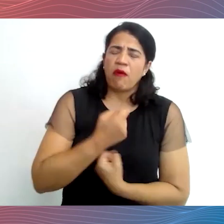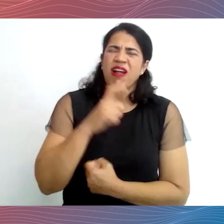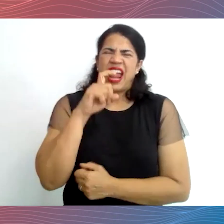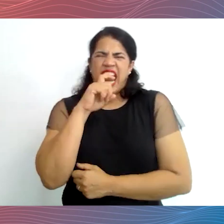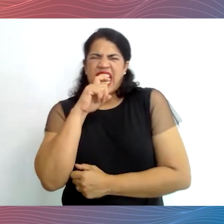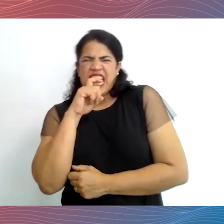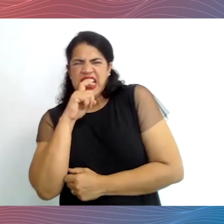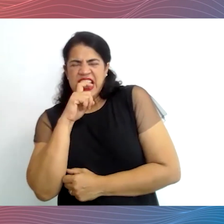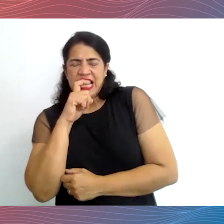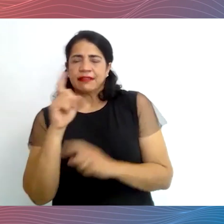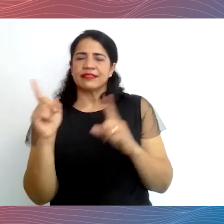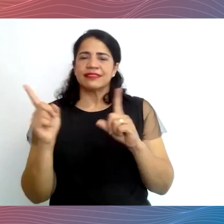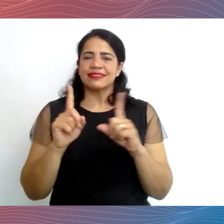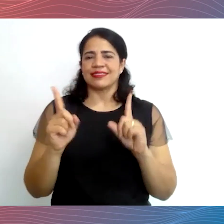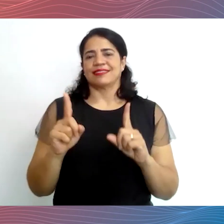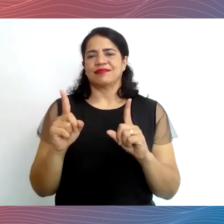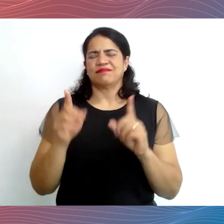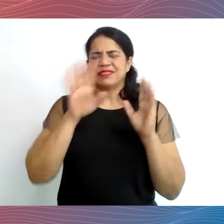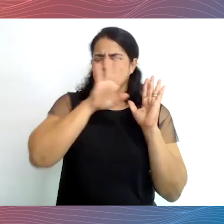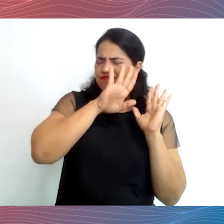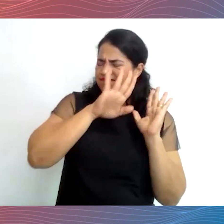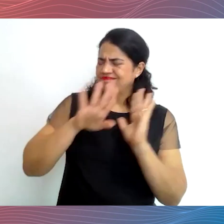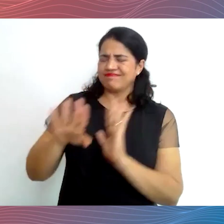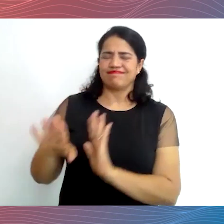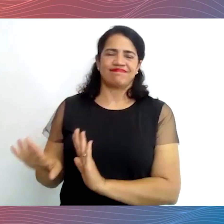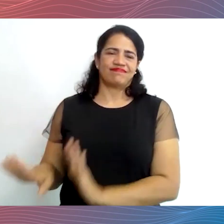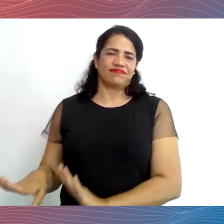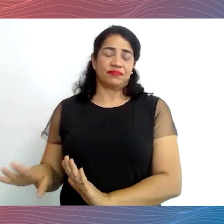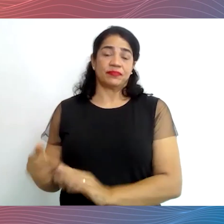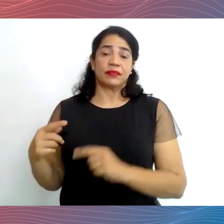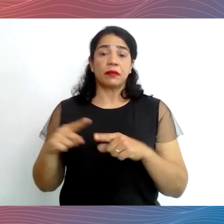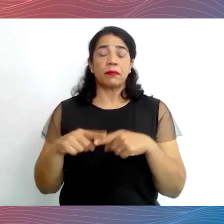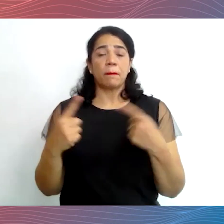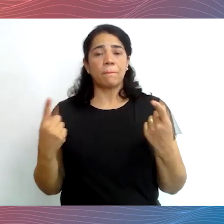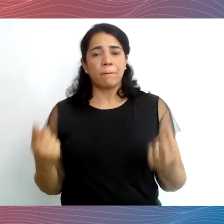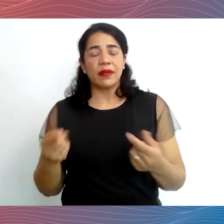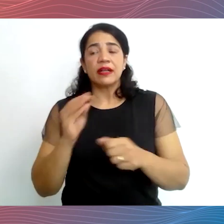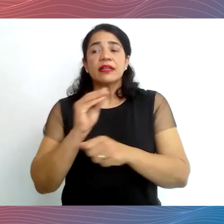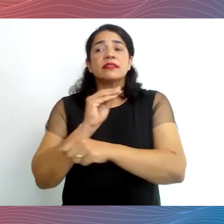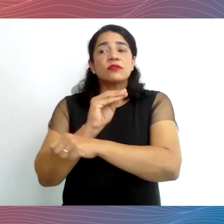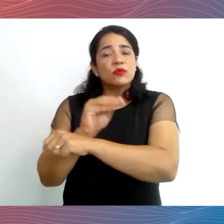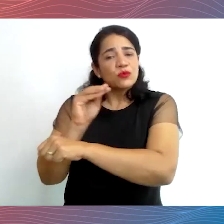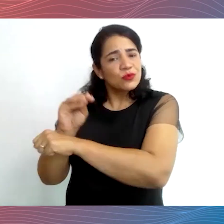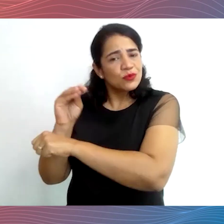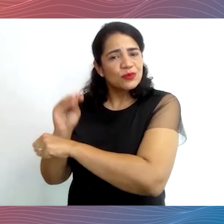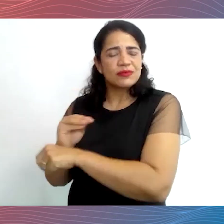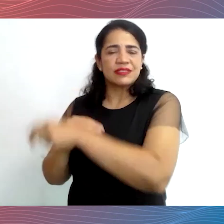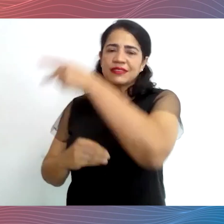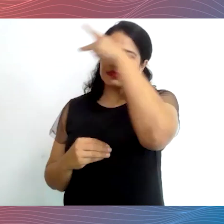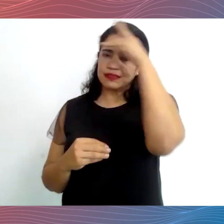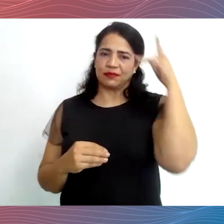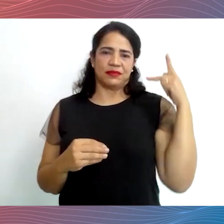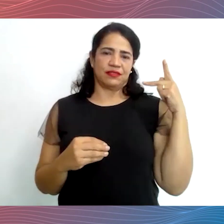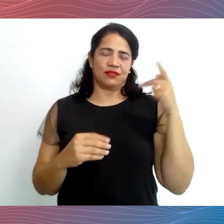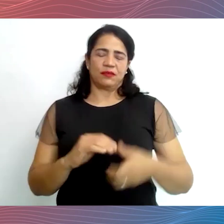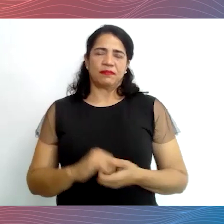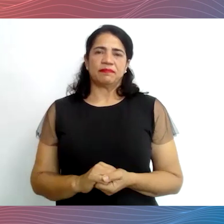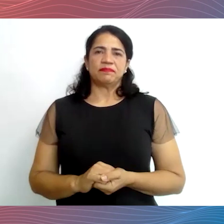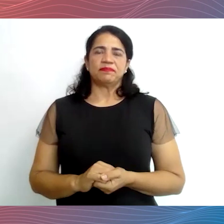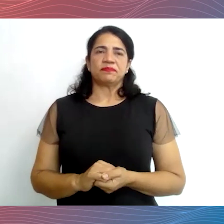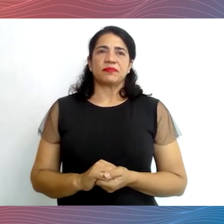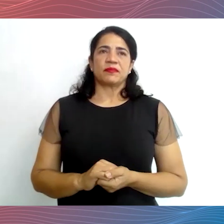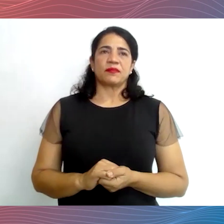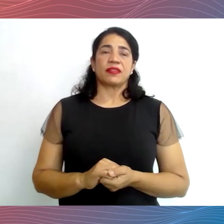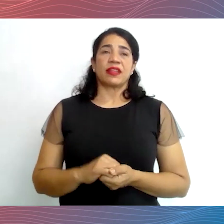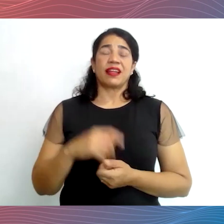e ainda para acudir ao necessitado. Estou falando do 28. Da nossa boca não sai mais, irmão, nenhuma palavra fútil,